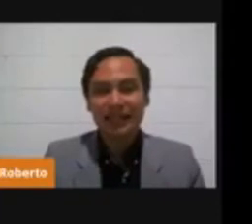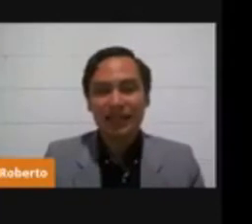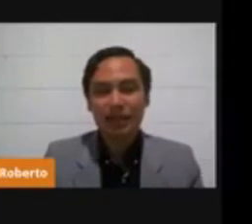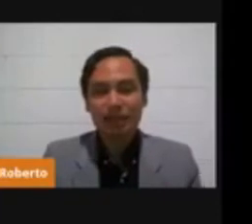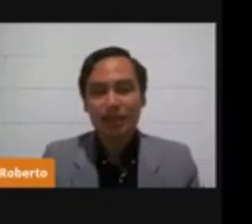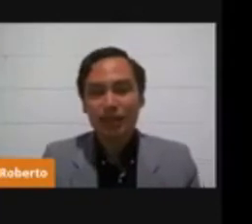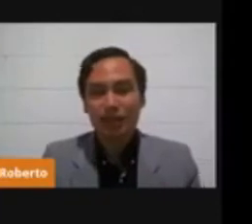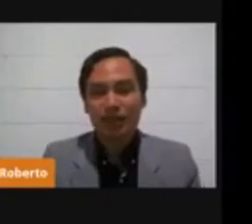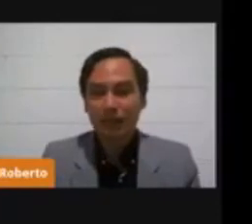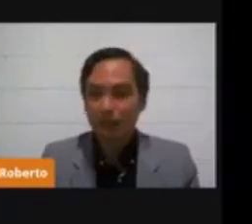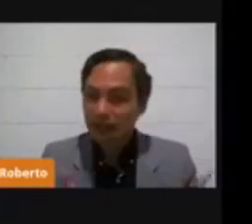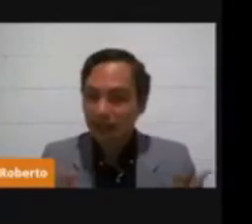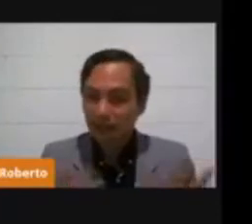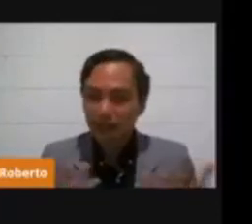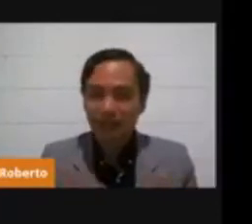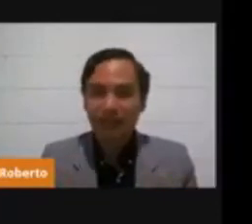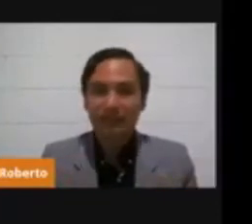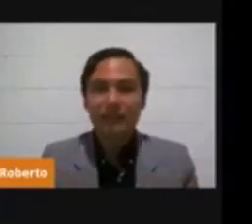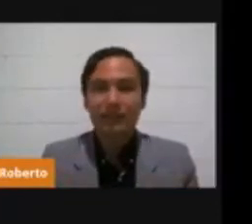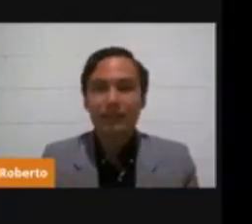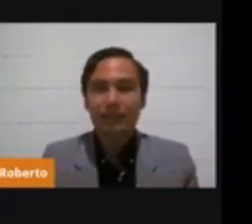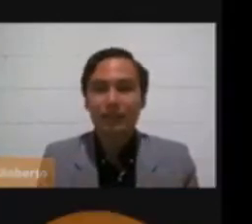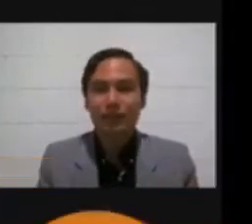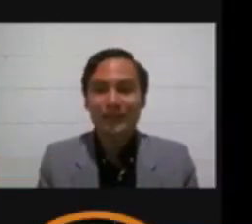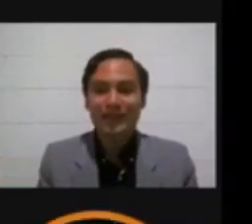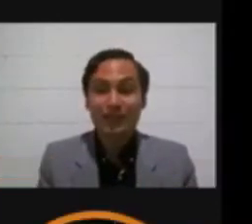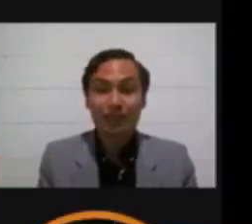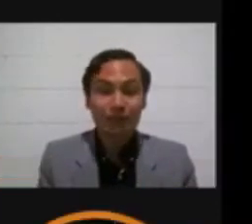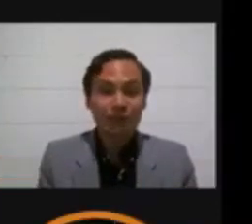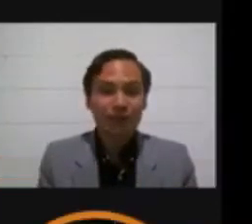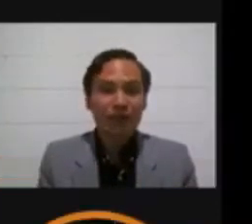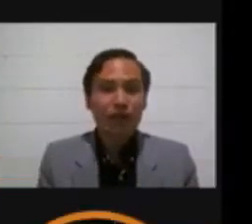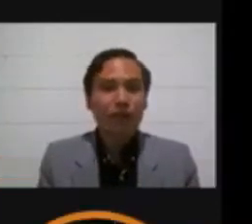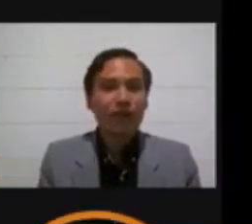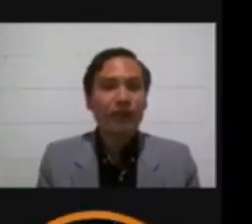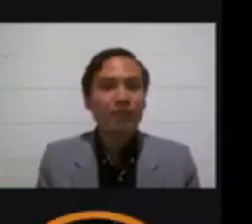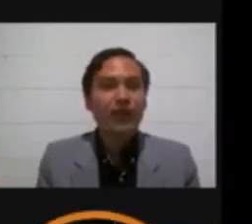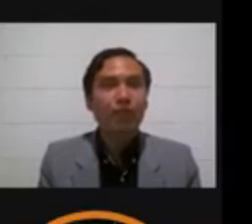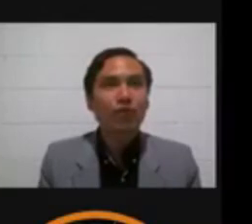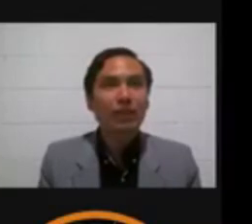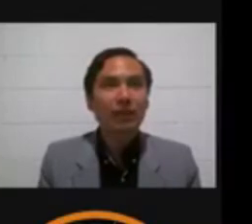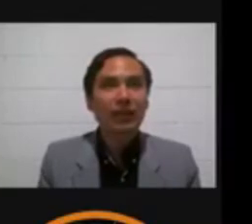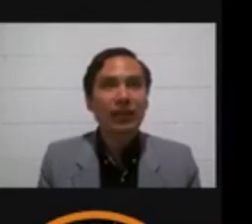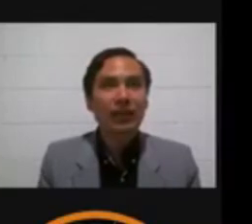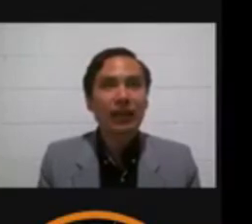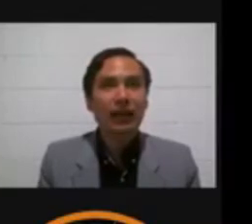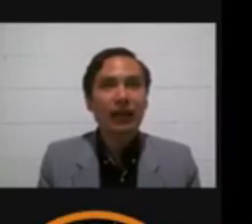esa me gusta que estén como contestando no, porque